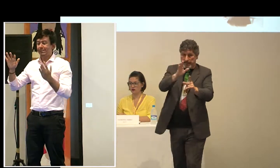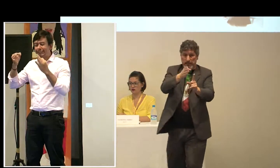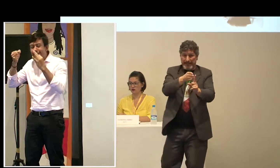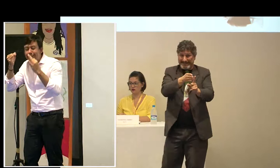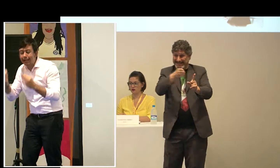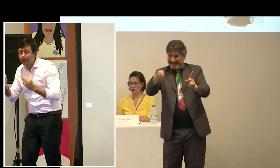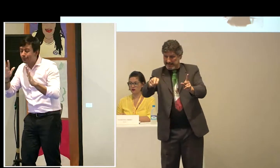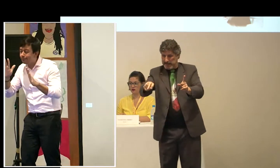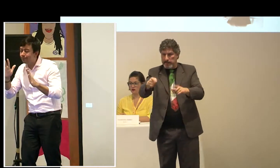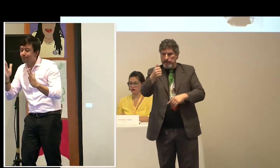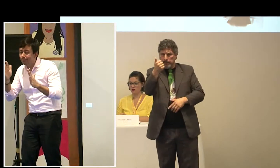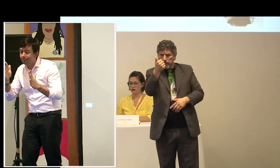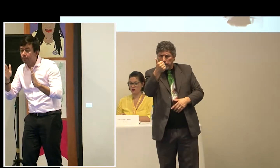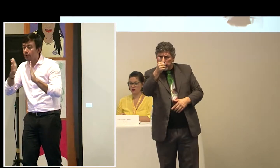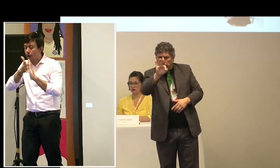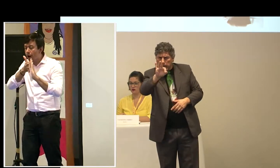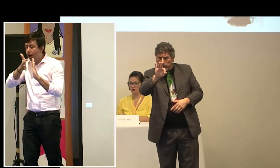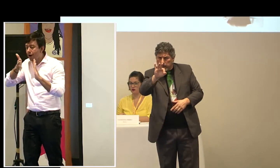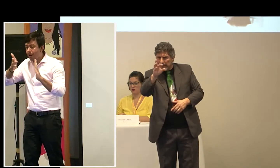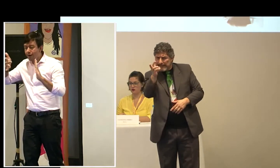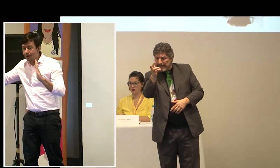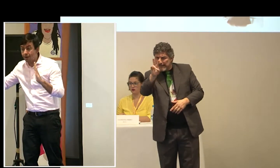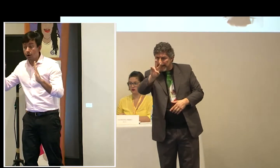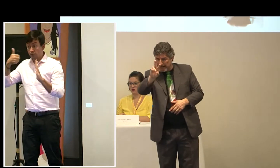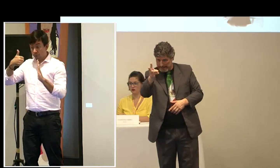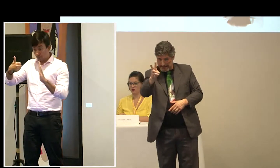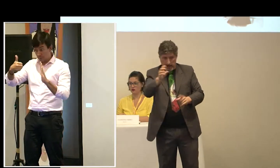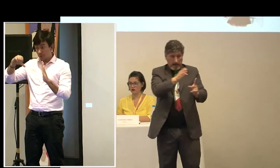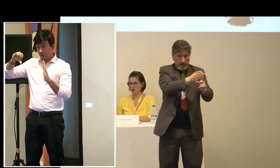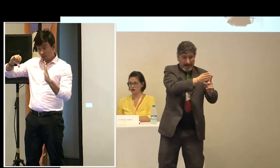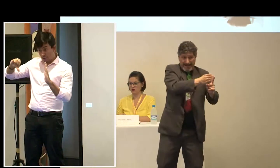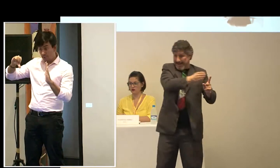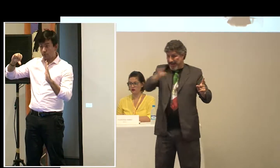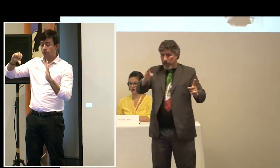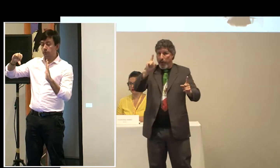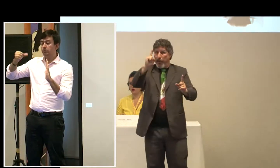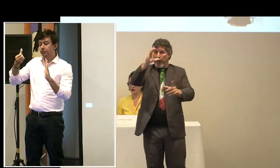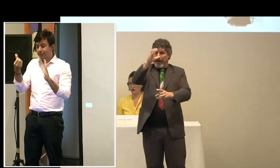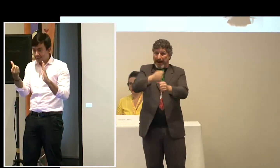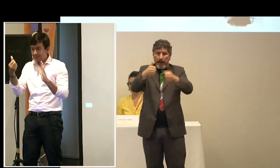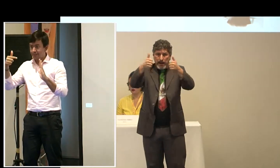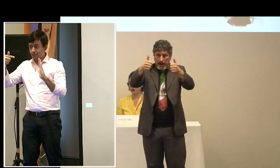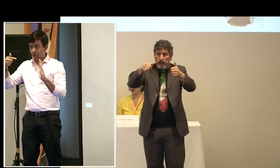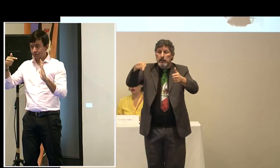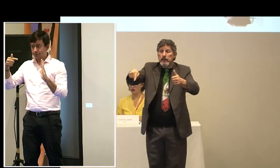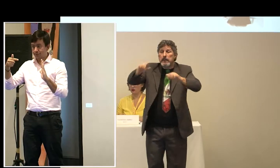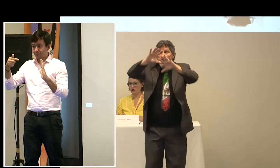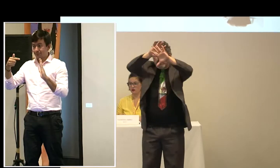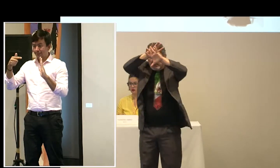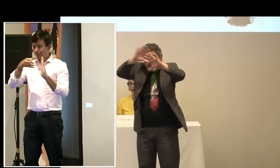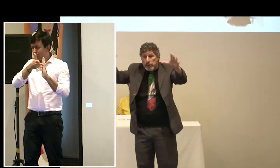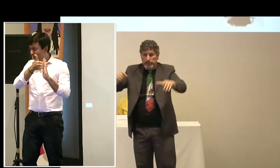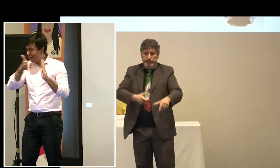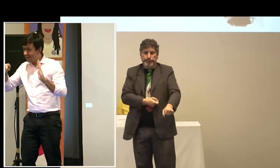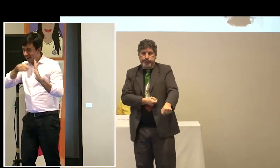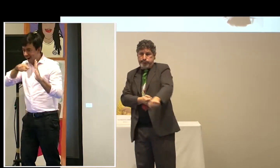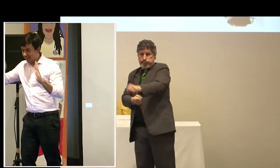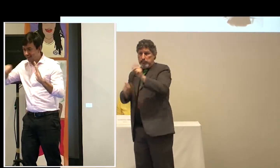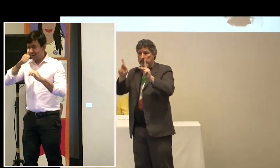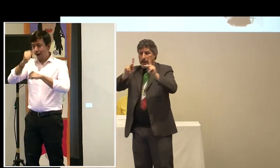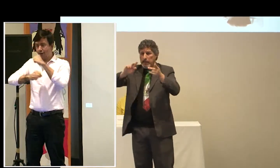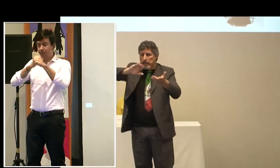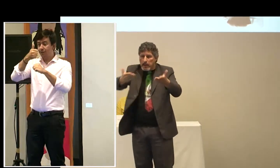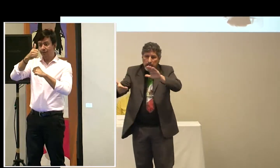não sei dizer exatamente para vocês quando que o oralismo começou a perder força. Então, foi de